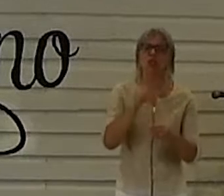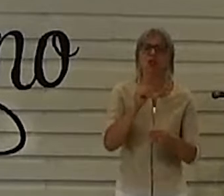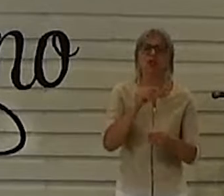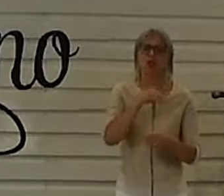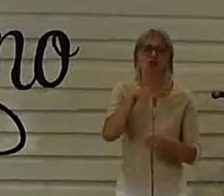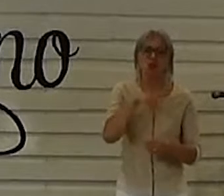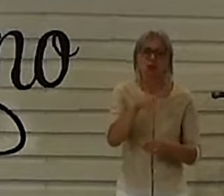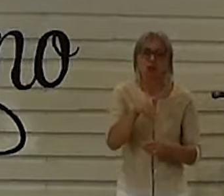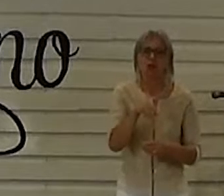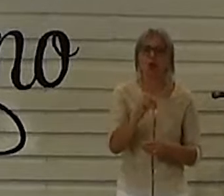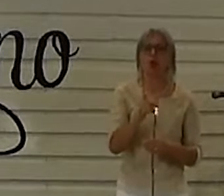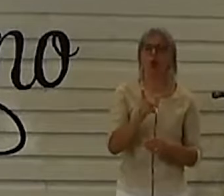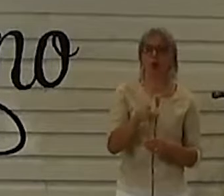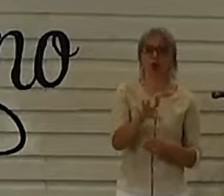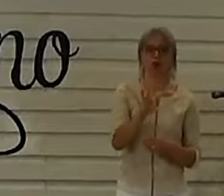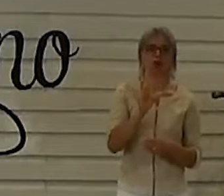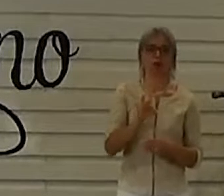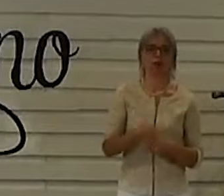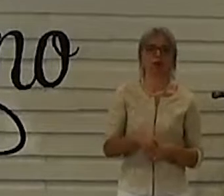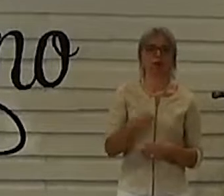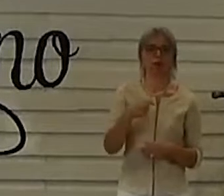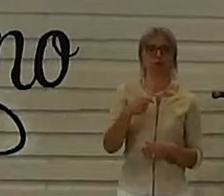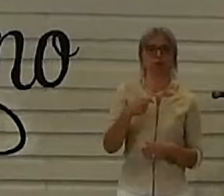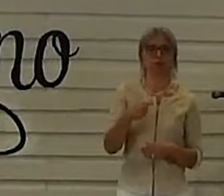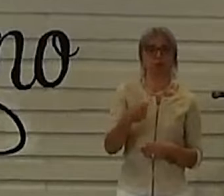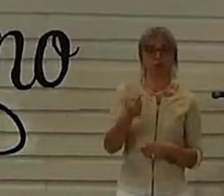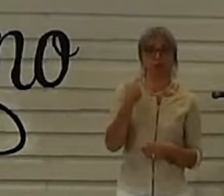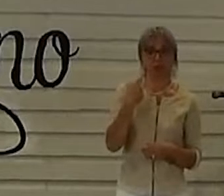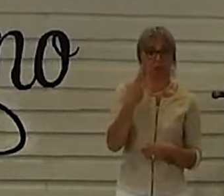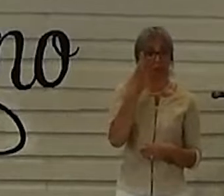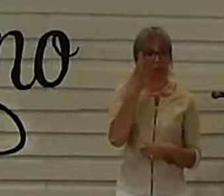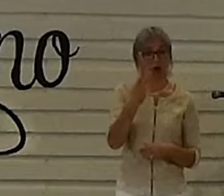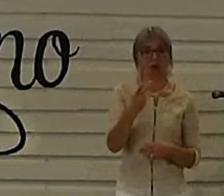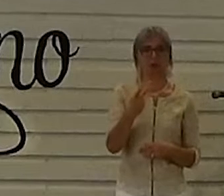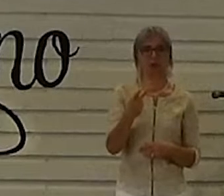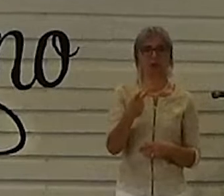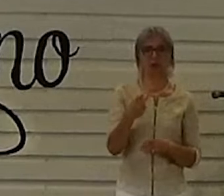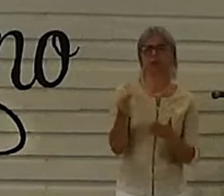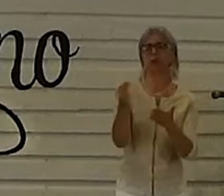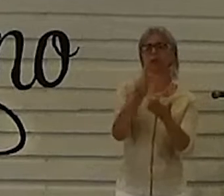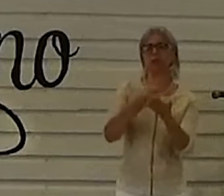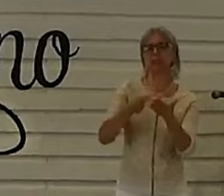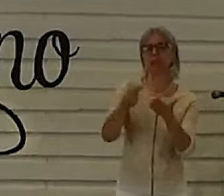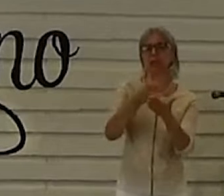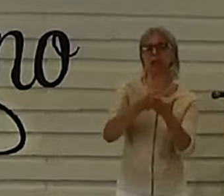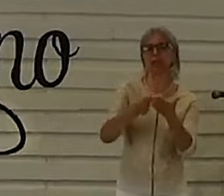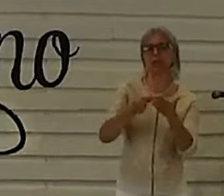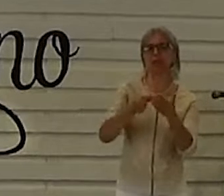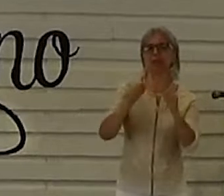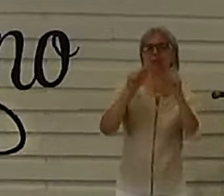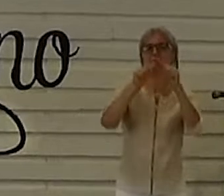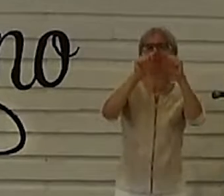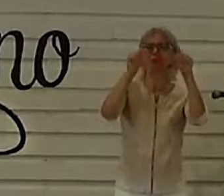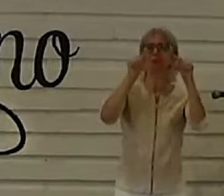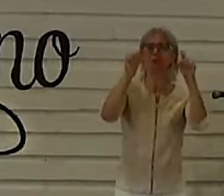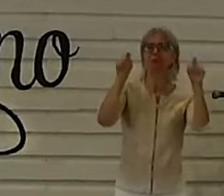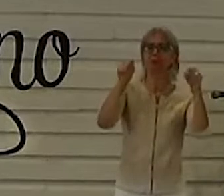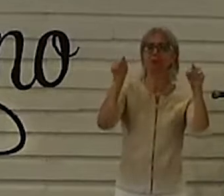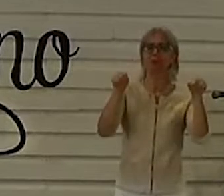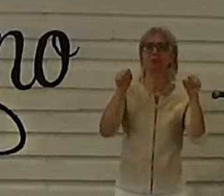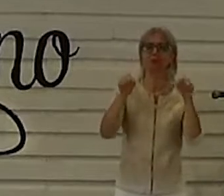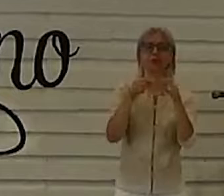visto una vignetta che mi ha toccato, bella. Ho detto: ma guarda un po', che bello questo che ha fatto questa